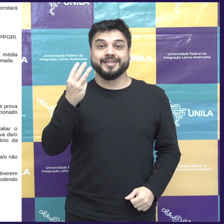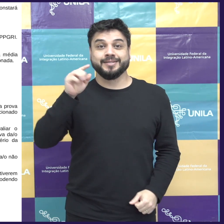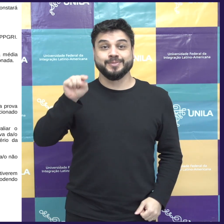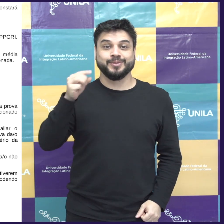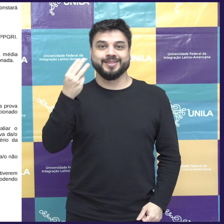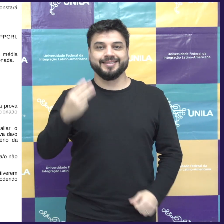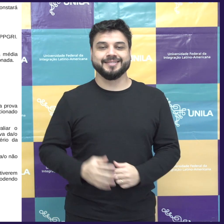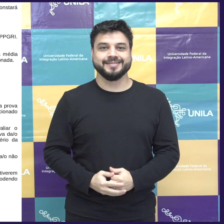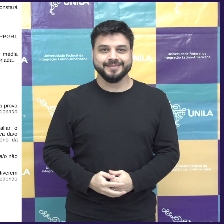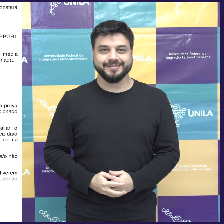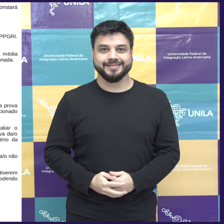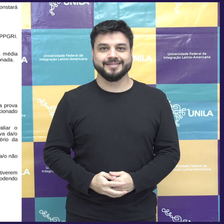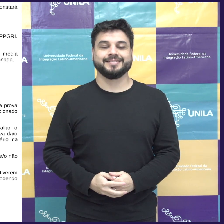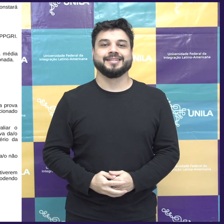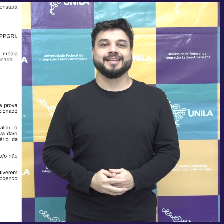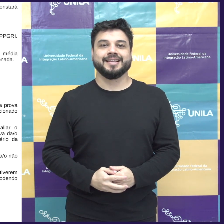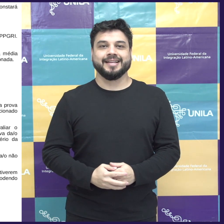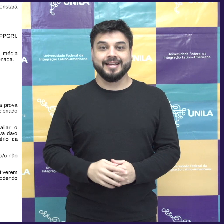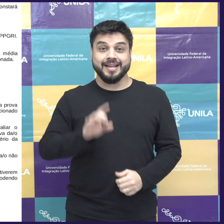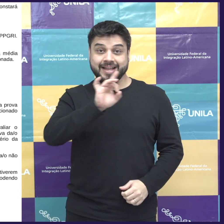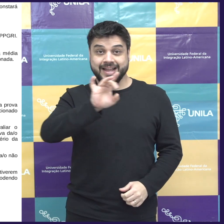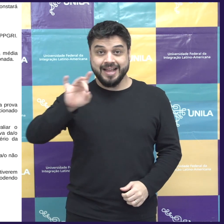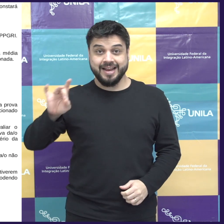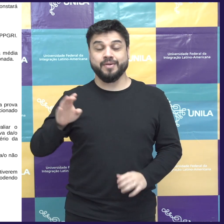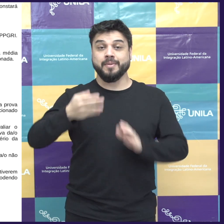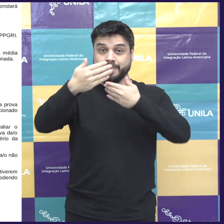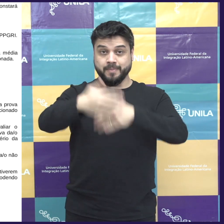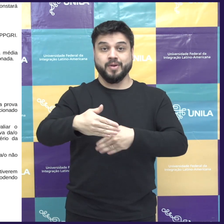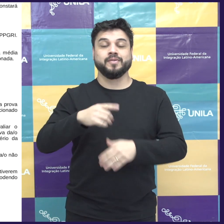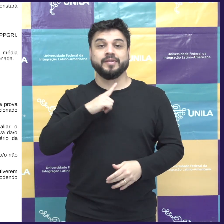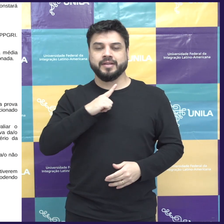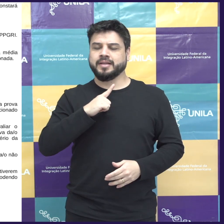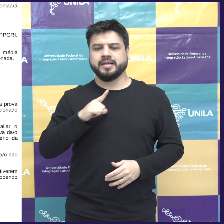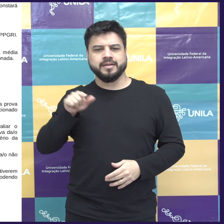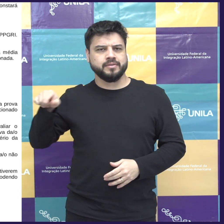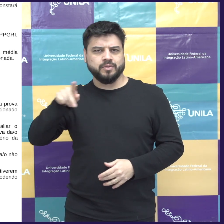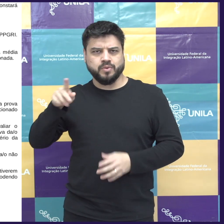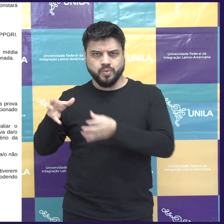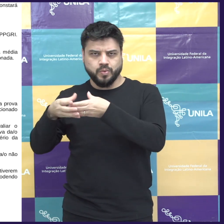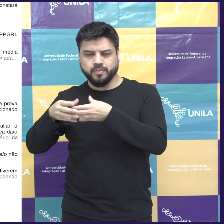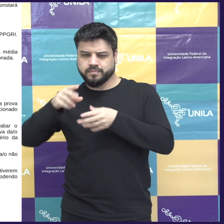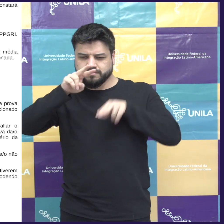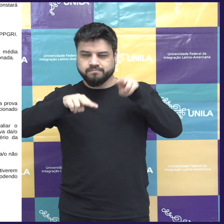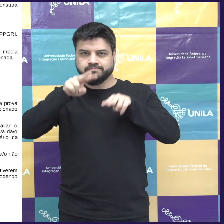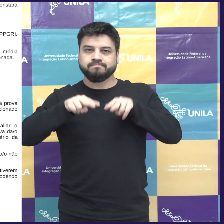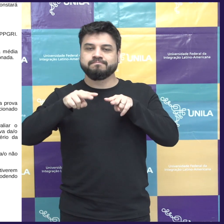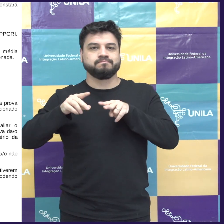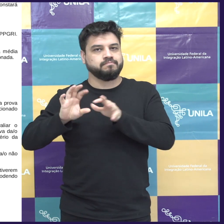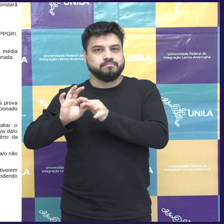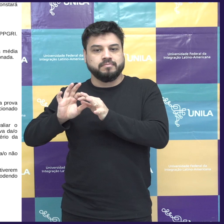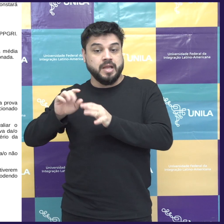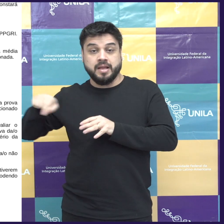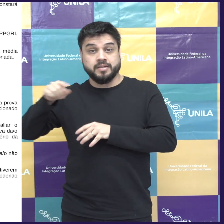5.3.3. Cada prova será avaliada às cegas, blind review. O nome do